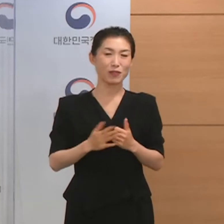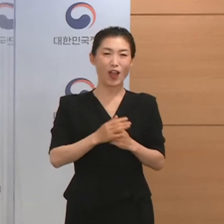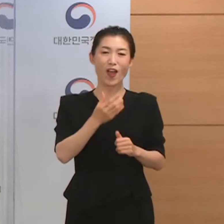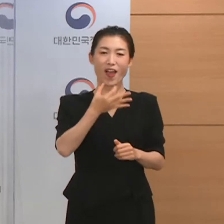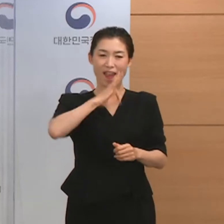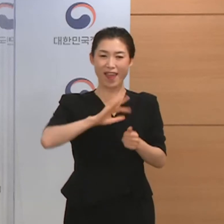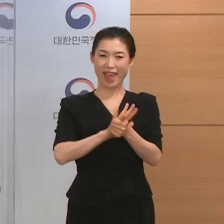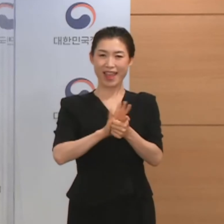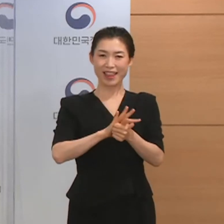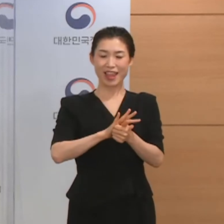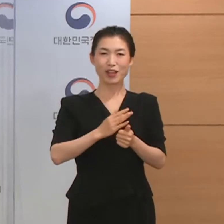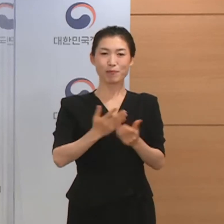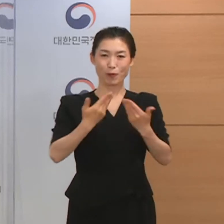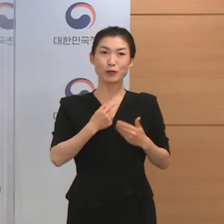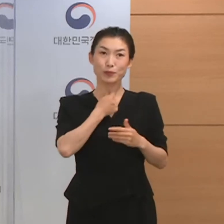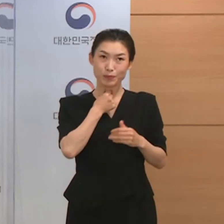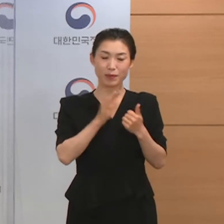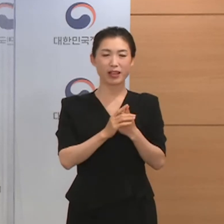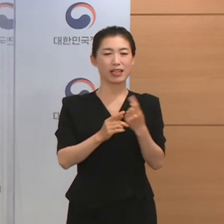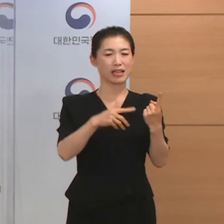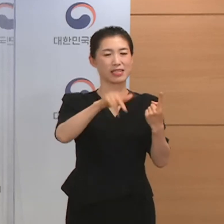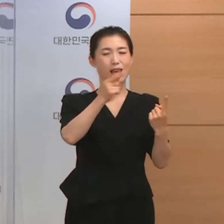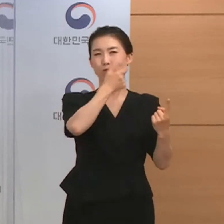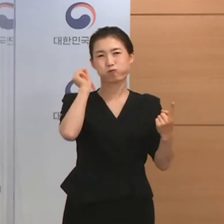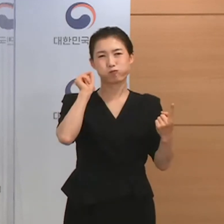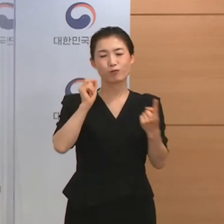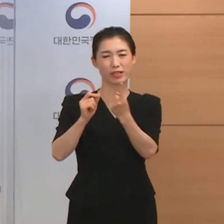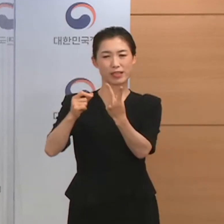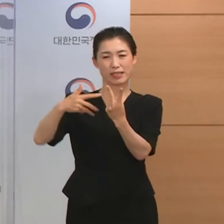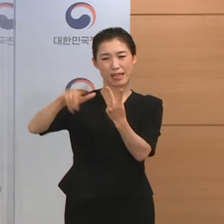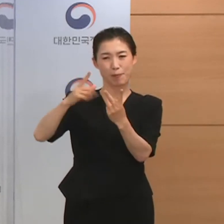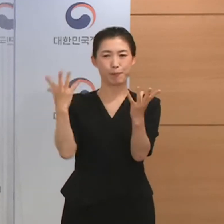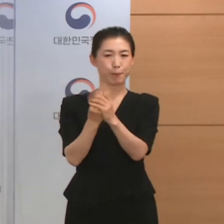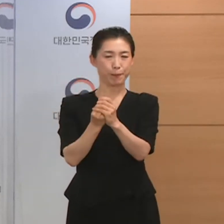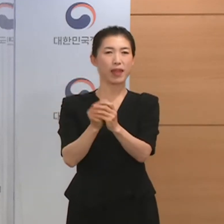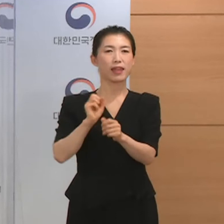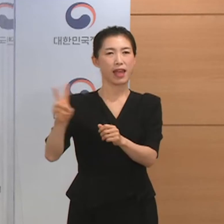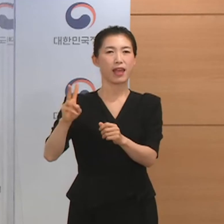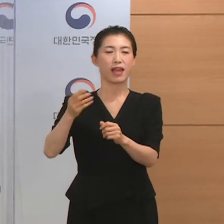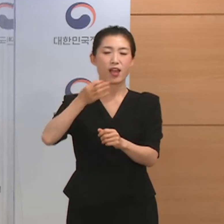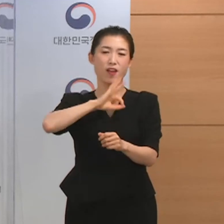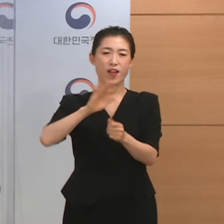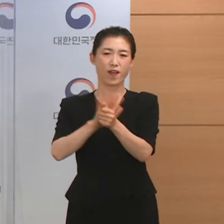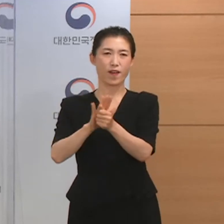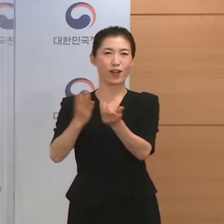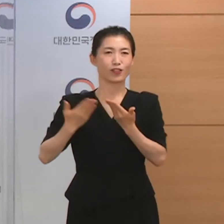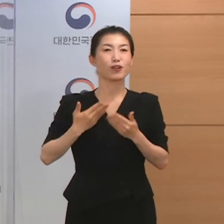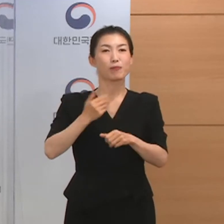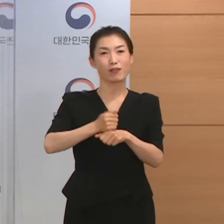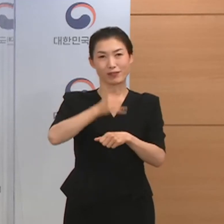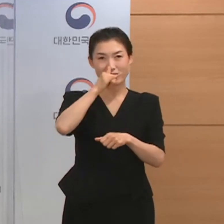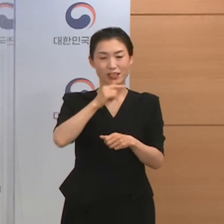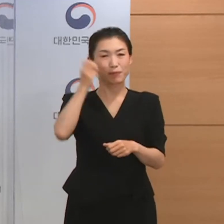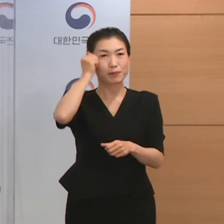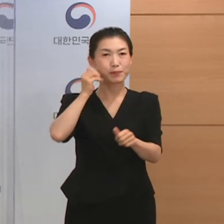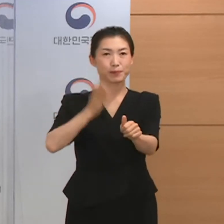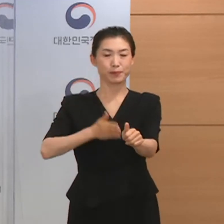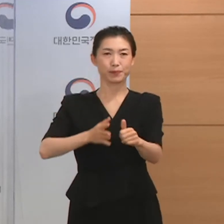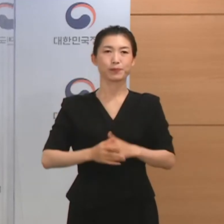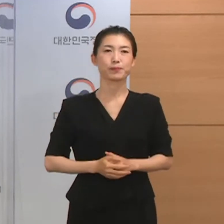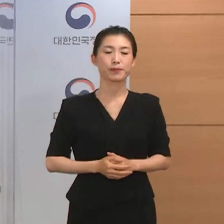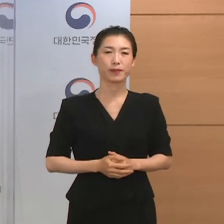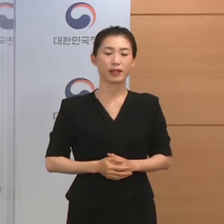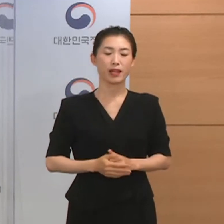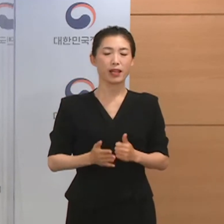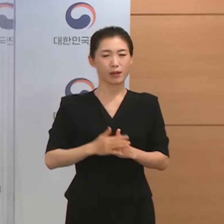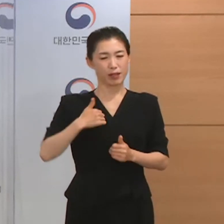접종을 완료하셔야지 그러한 혜택들이 제공된다는 점을 좀 함께 유념해 주시기를 부탁드립니다. 이에 따라서 아마 저희